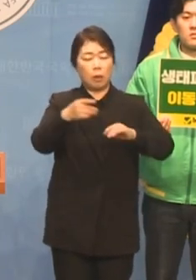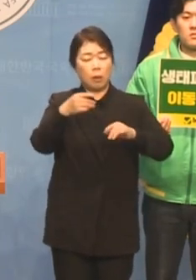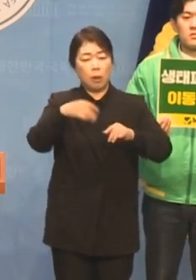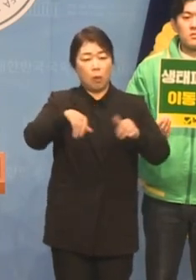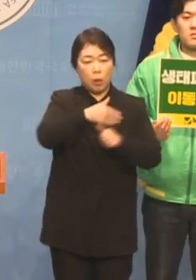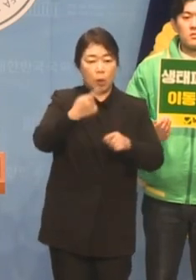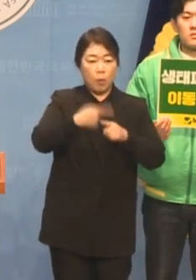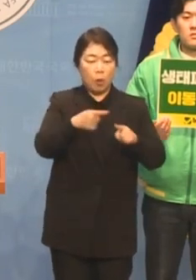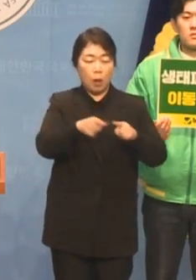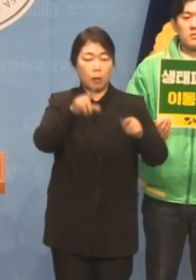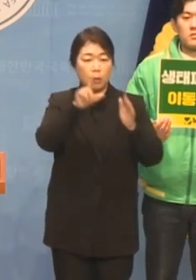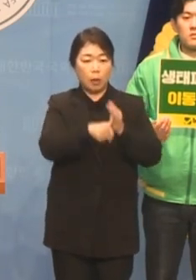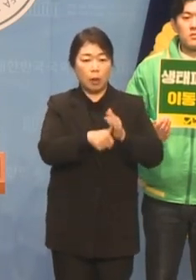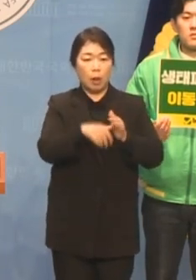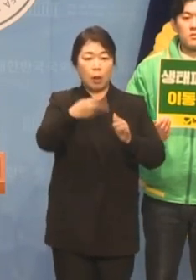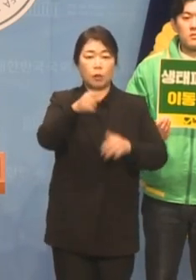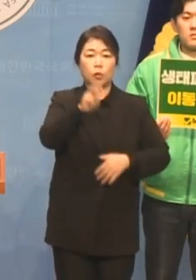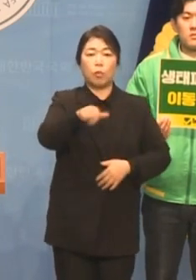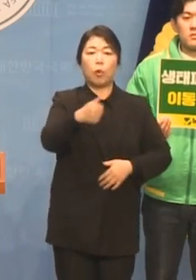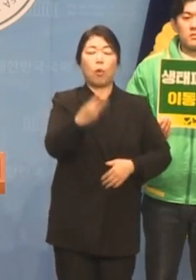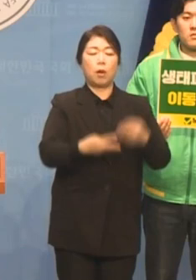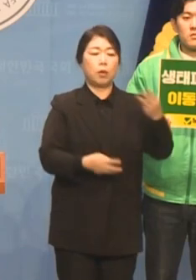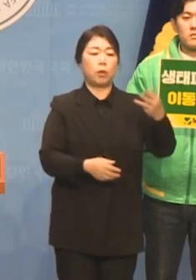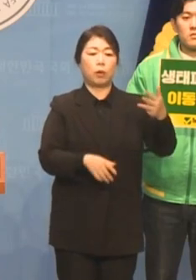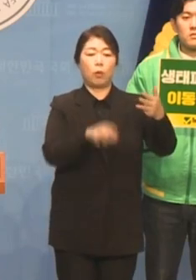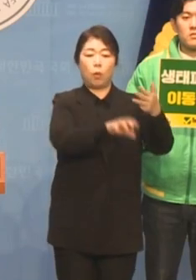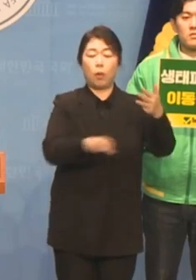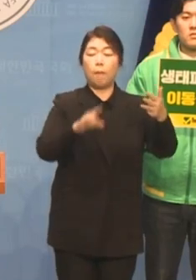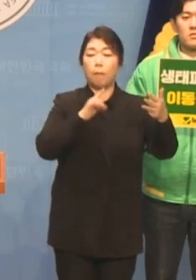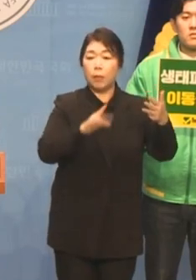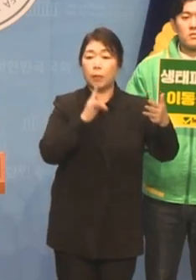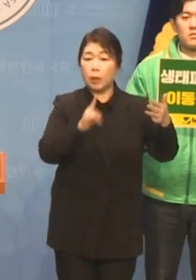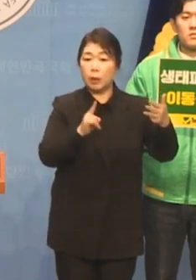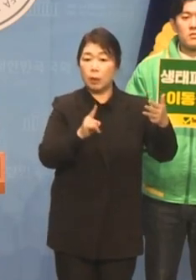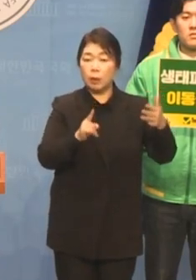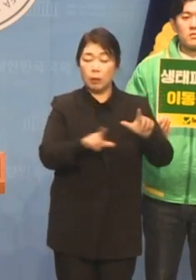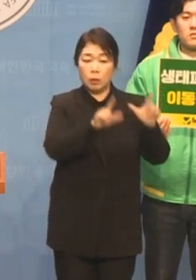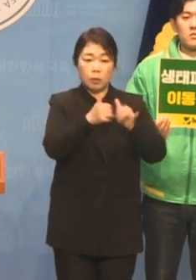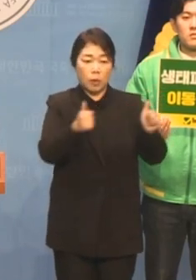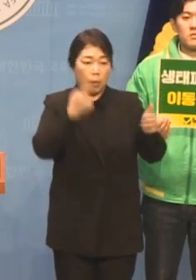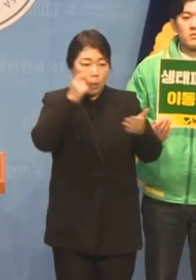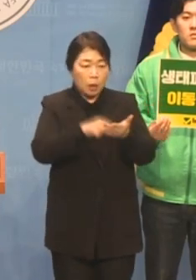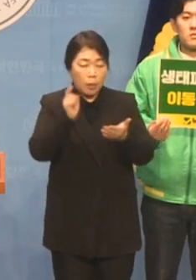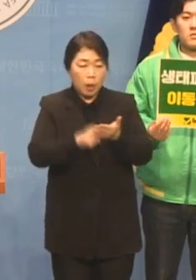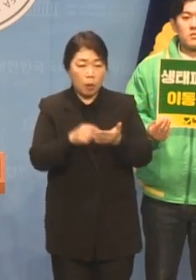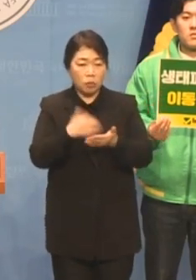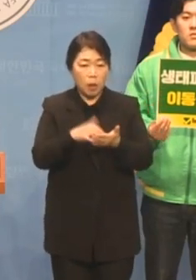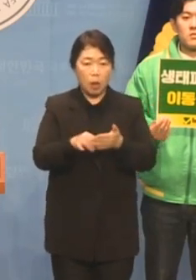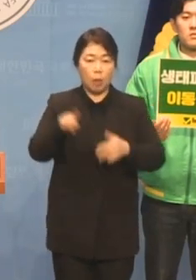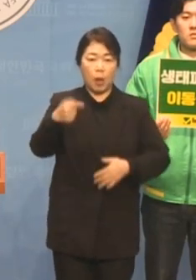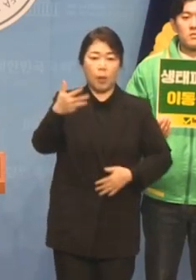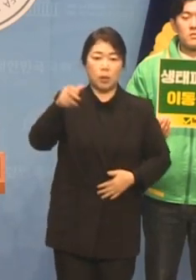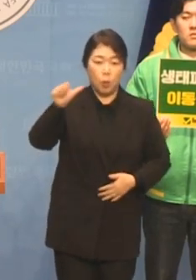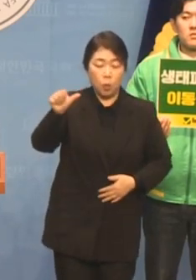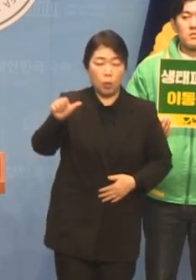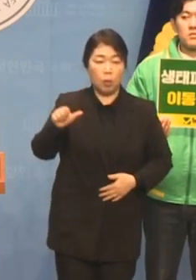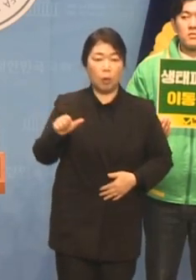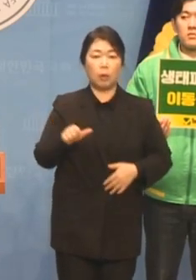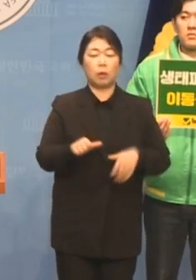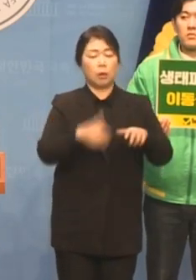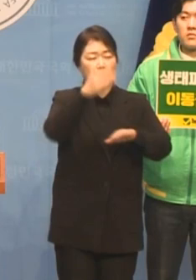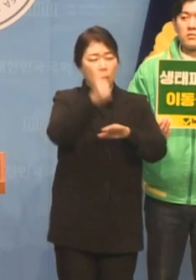평가사 숨골을 고작 여덟 곳으로 기재했습니다 시민들의 발견으로 180 15개의 숨이 확인되었고